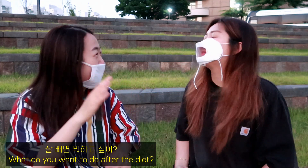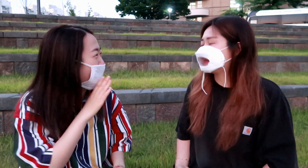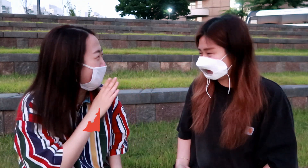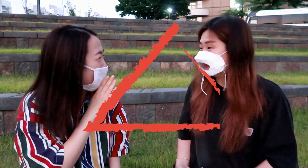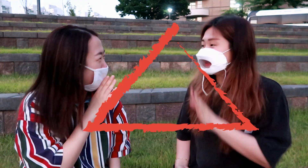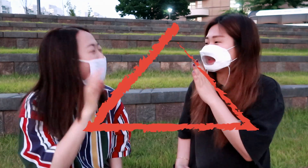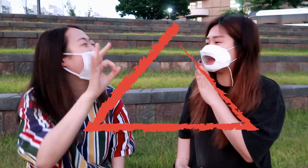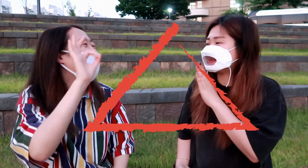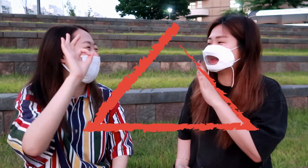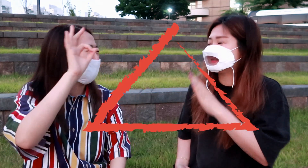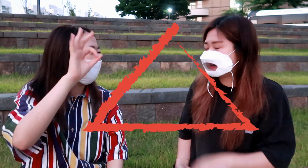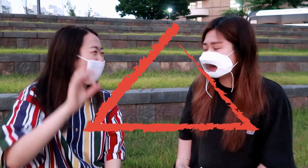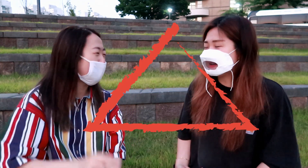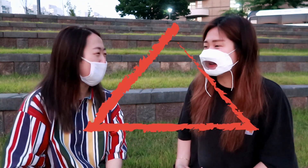맞아.